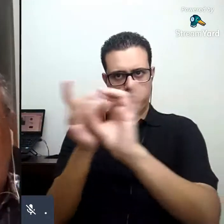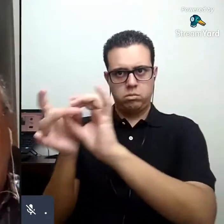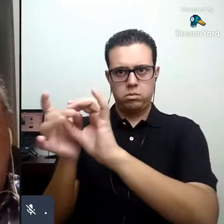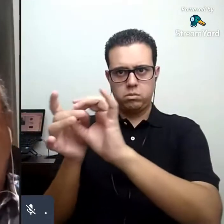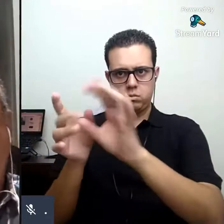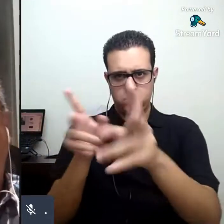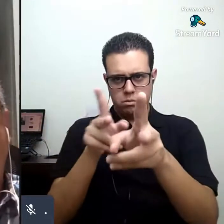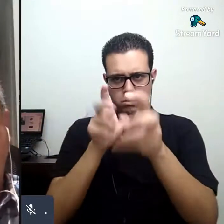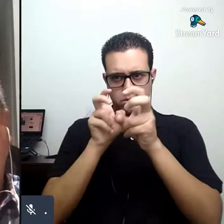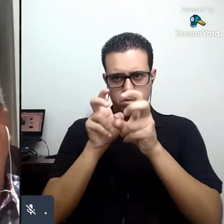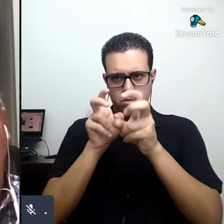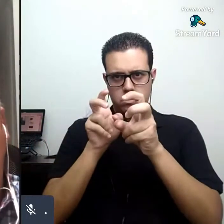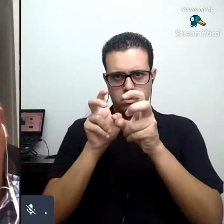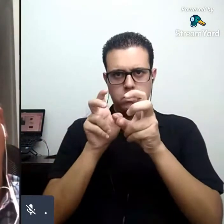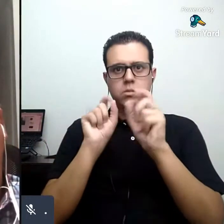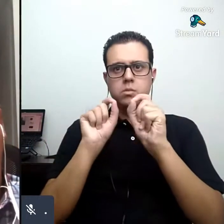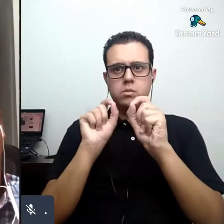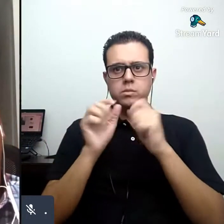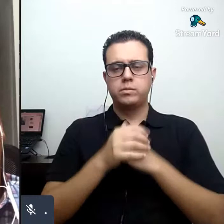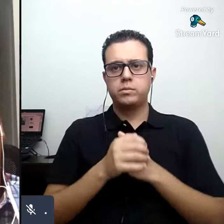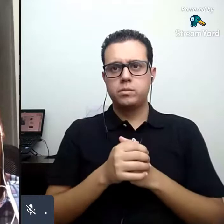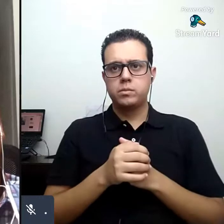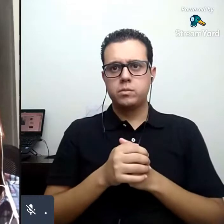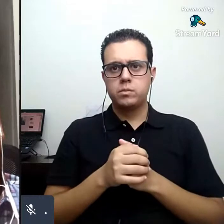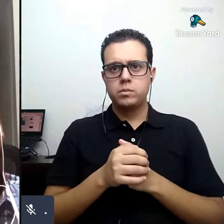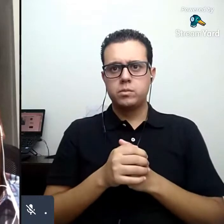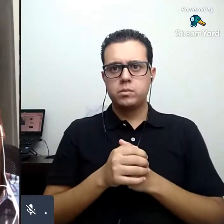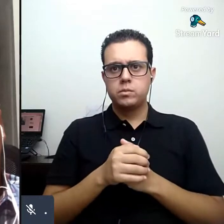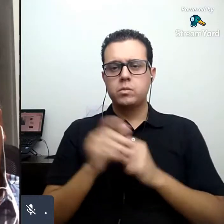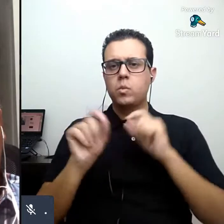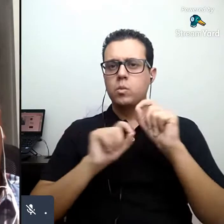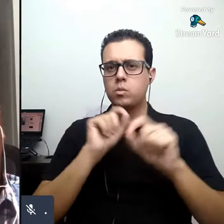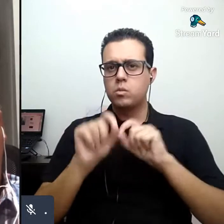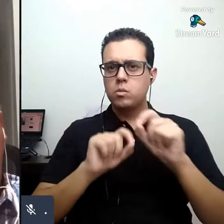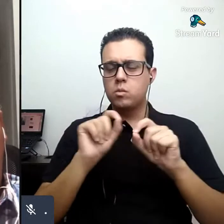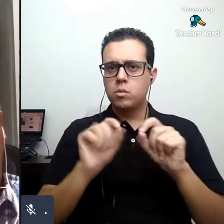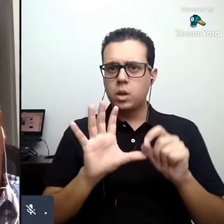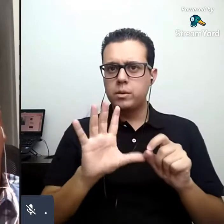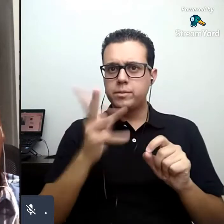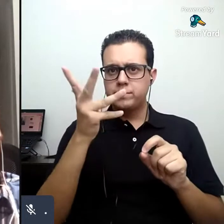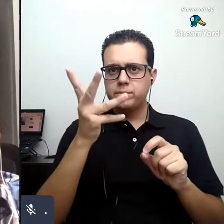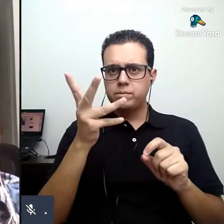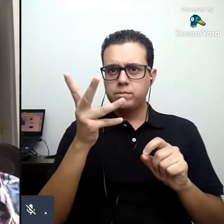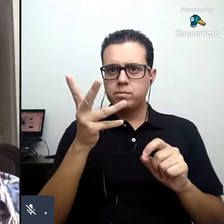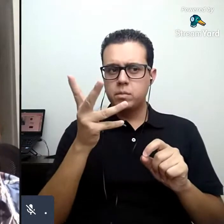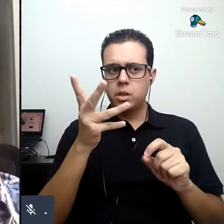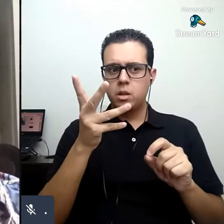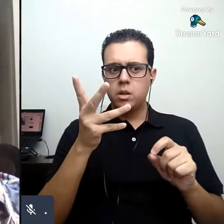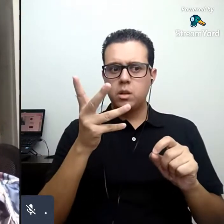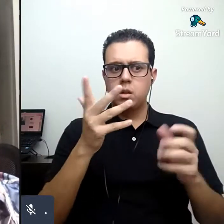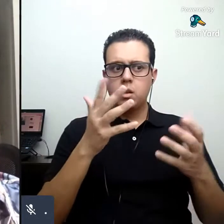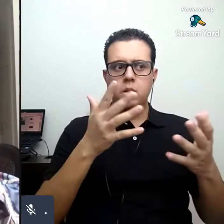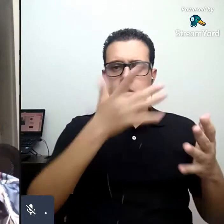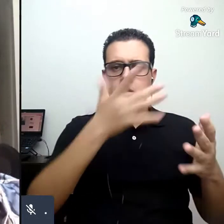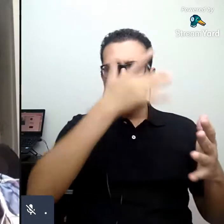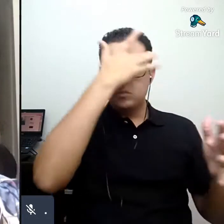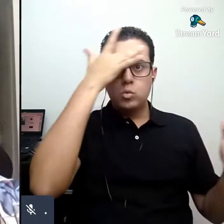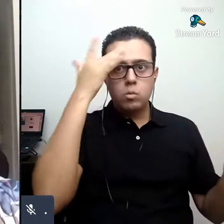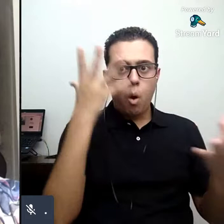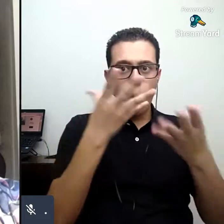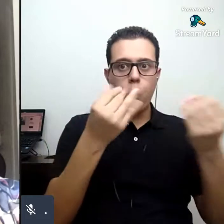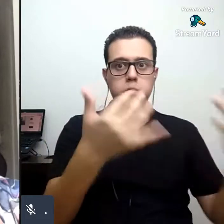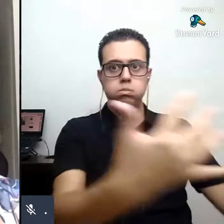que o que está acontecendo não é público, mas acaba sendo